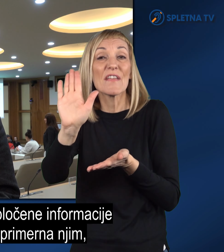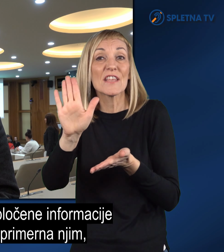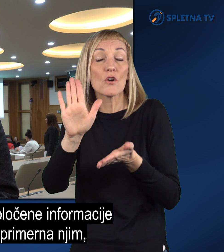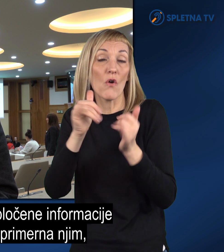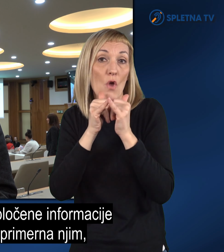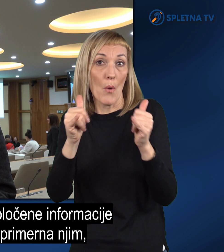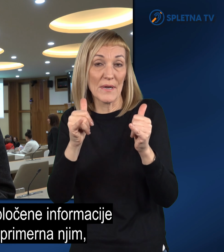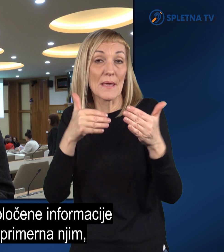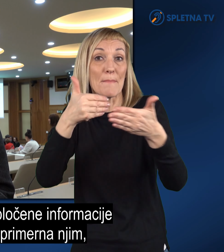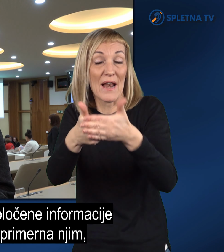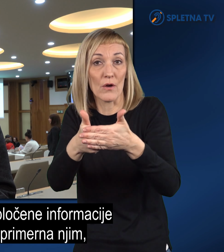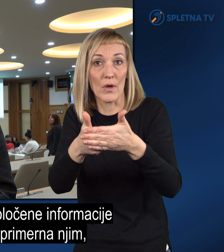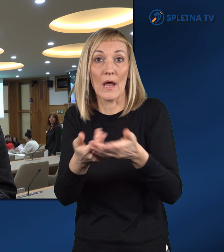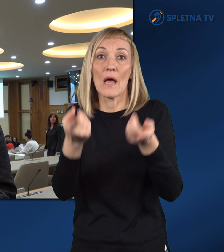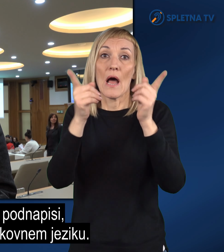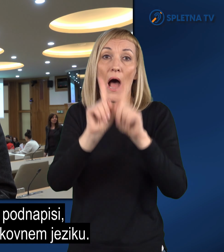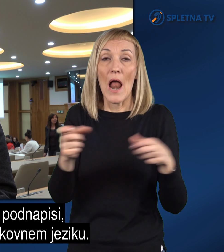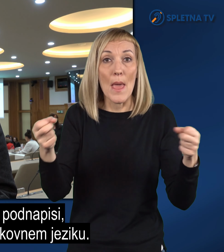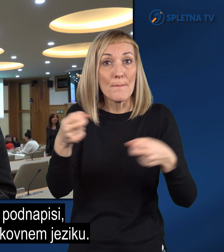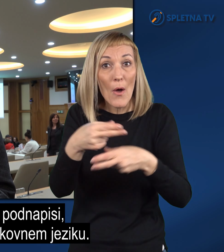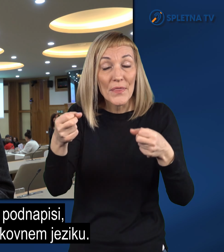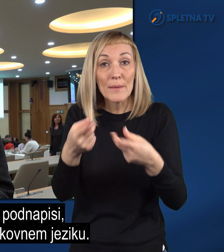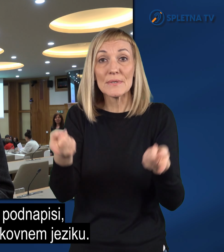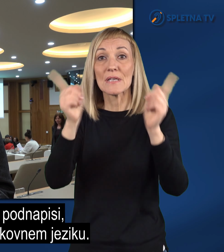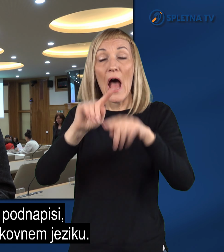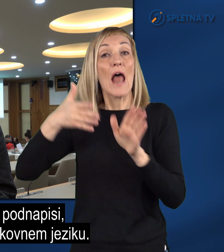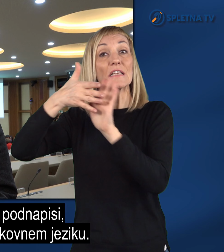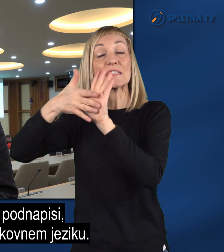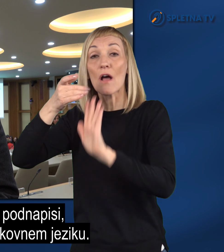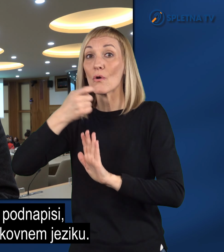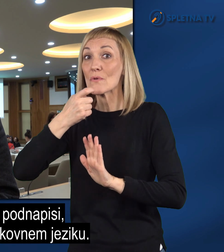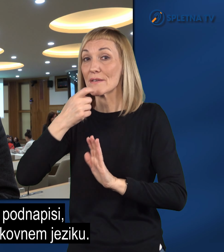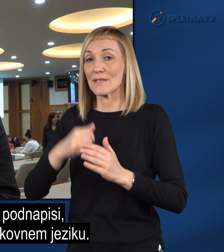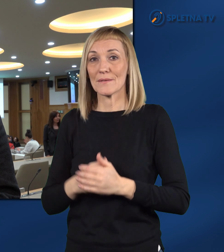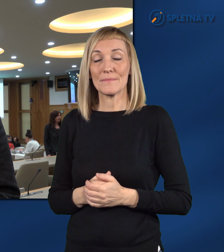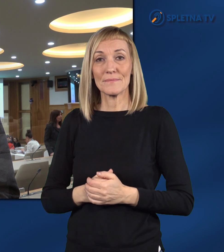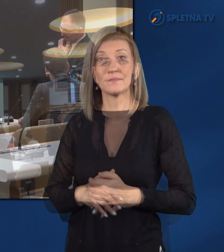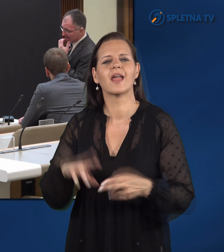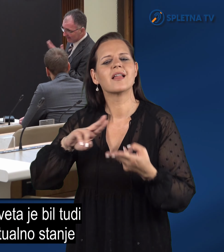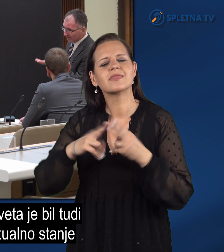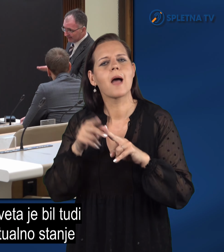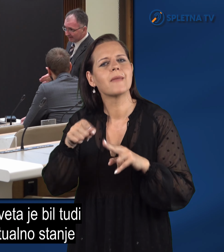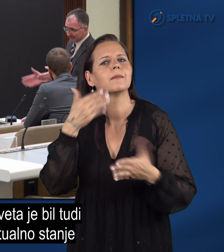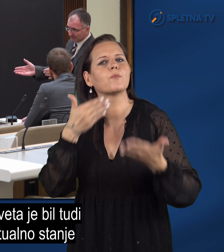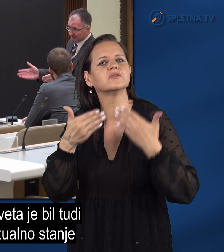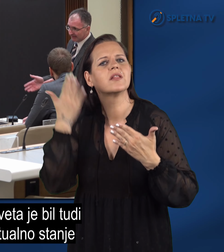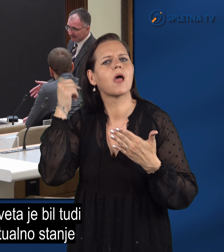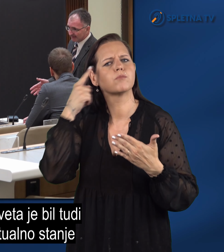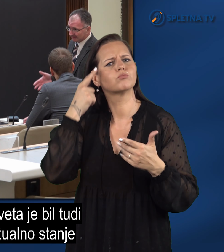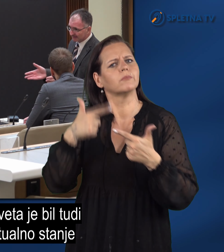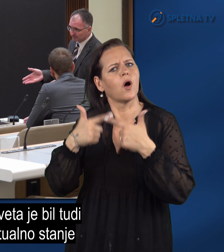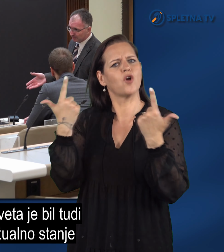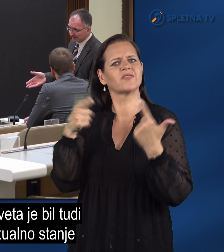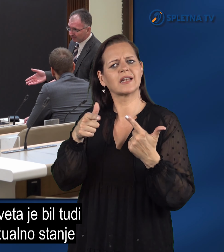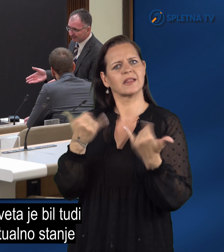v obliki, ki je primerna njim. Ali je to v podnapisi, ali je to v znakovnem jeziku. Namen posveta je